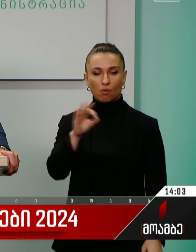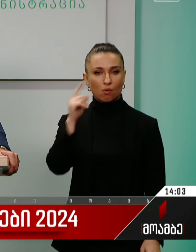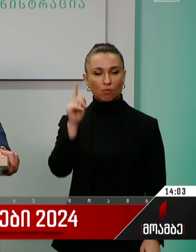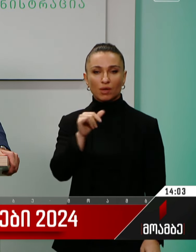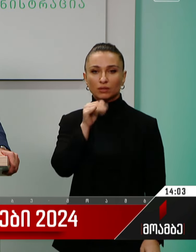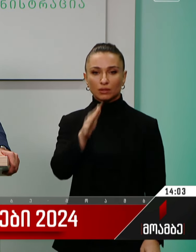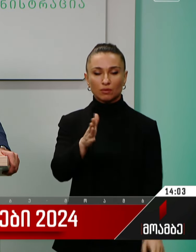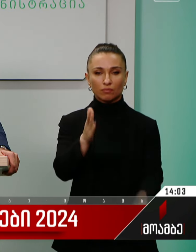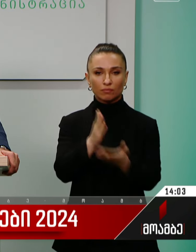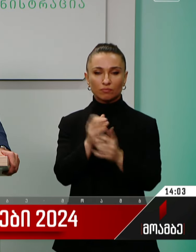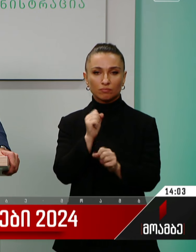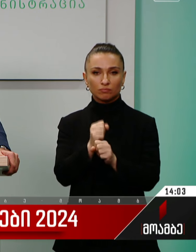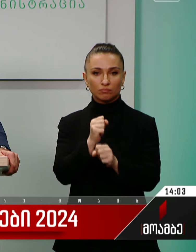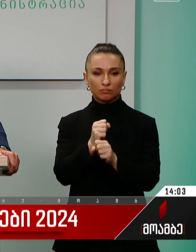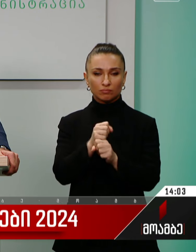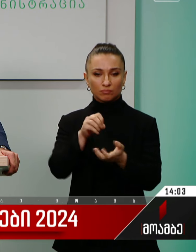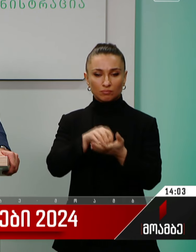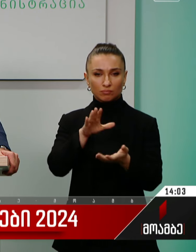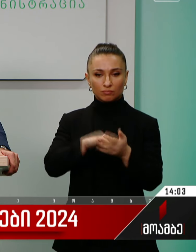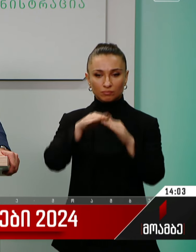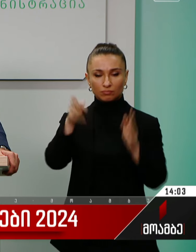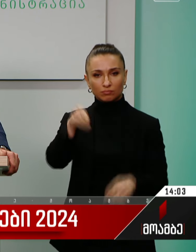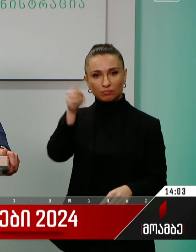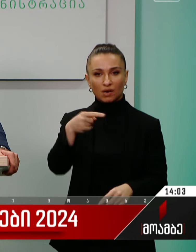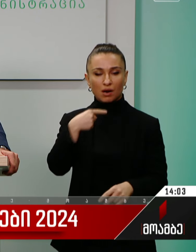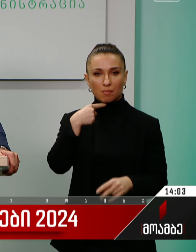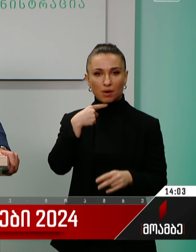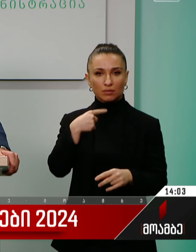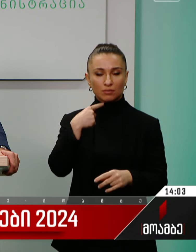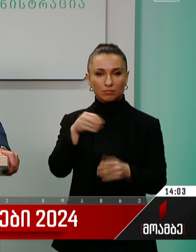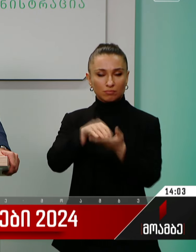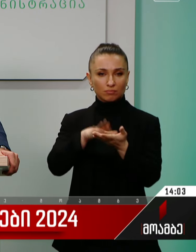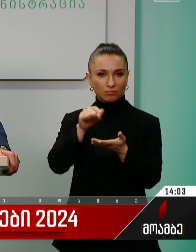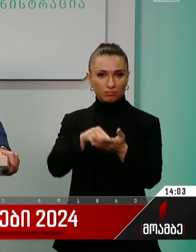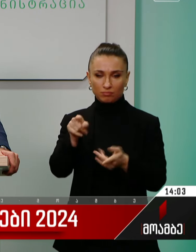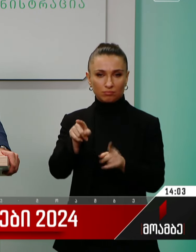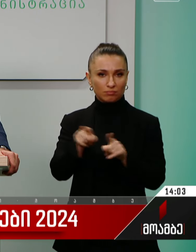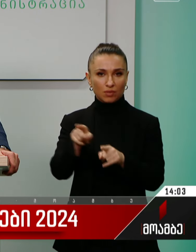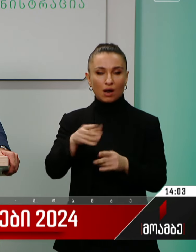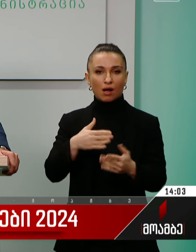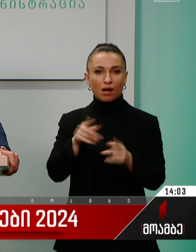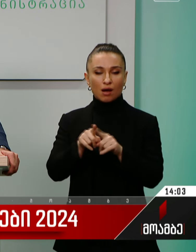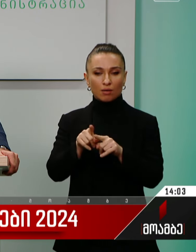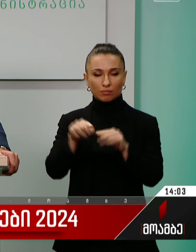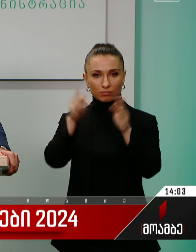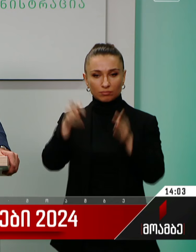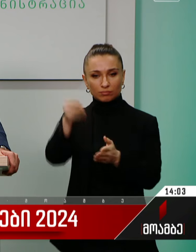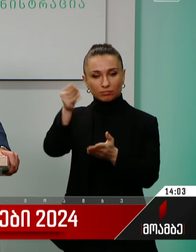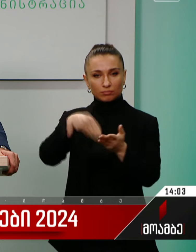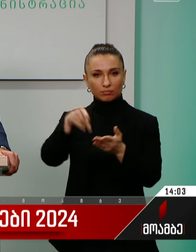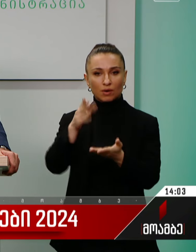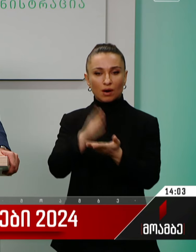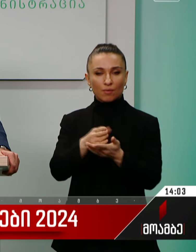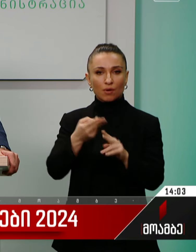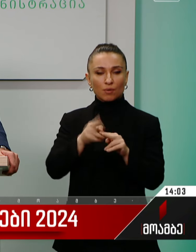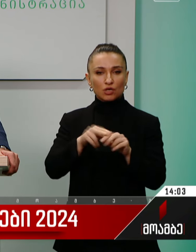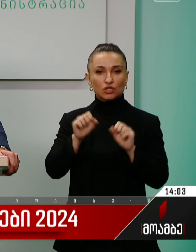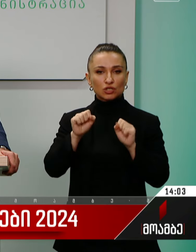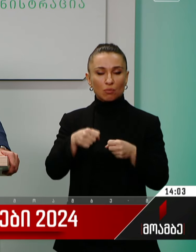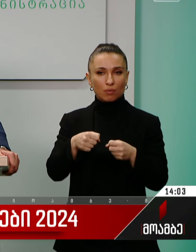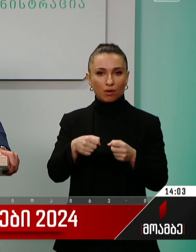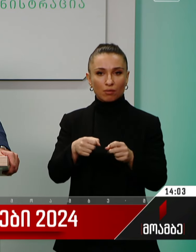რომ თითქოს ხორციელდება ვერიფიკაციის აპარატებში ხმების ჩაწევა, მაშინ როდესაც გააქტიურ აპარატებში ამის